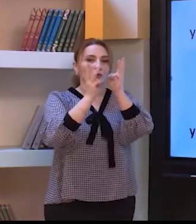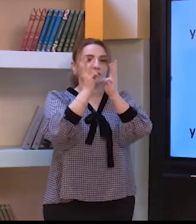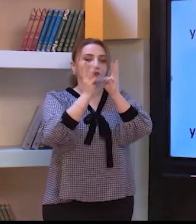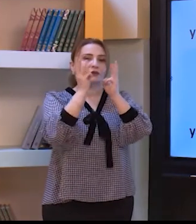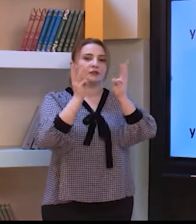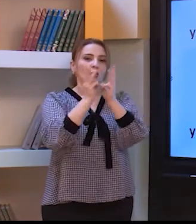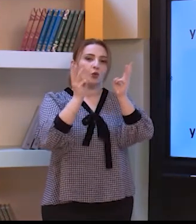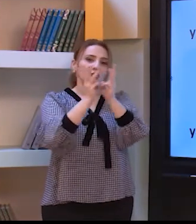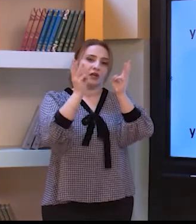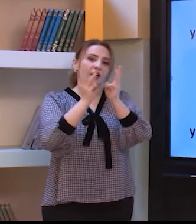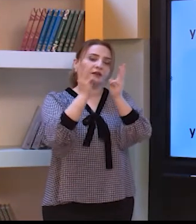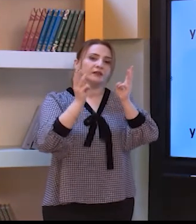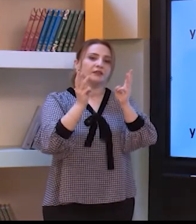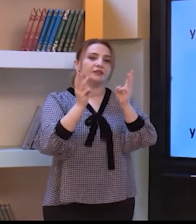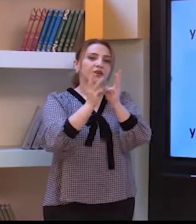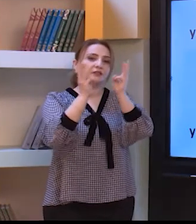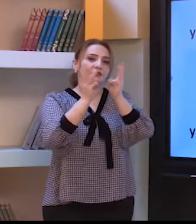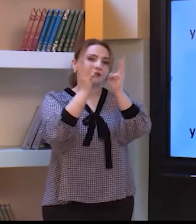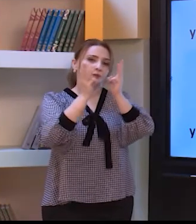Alov, ocaq, yanır.